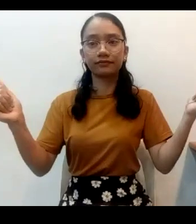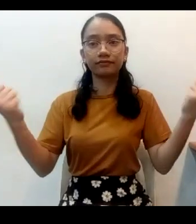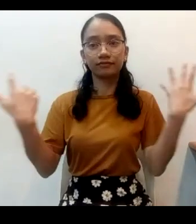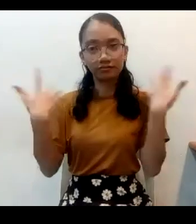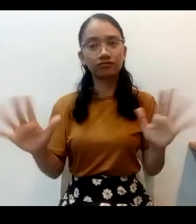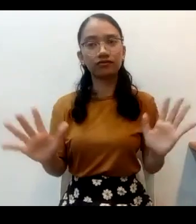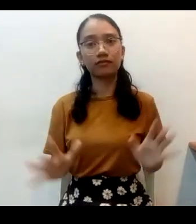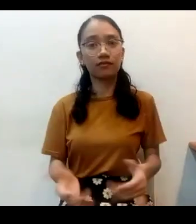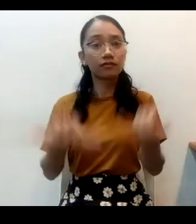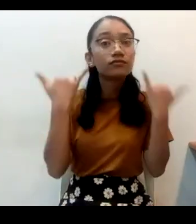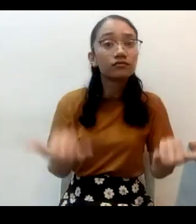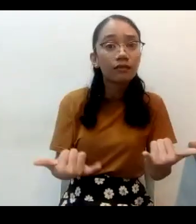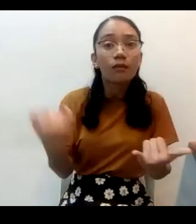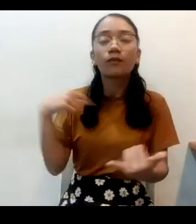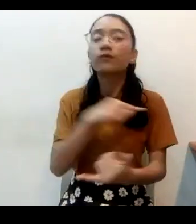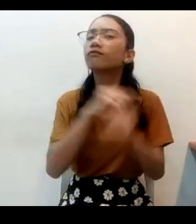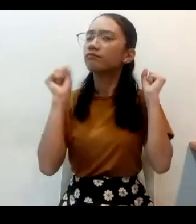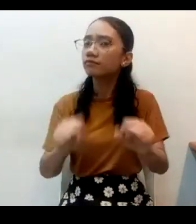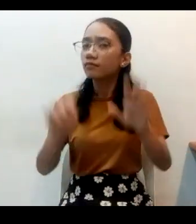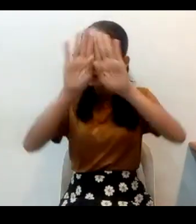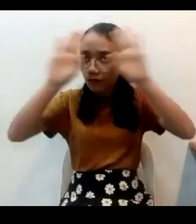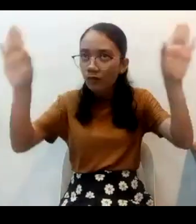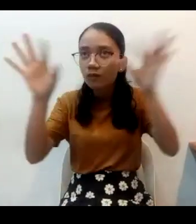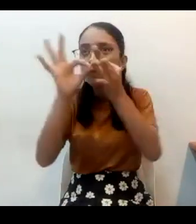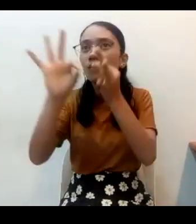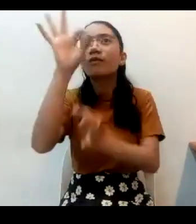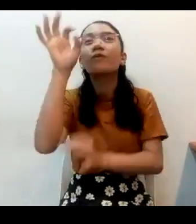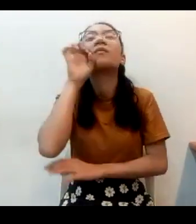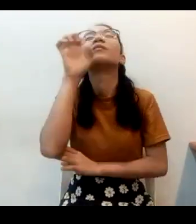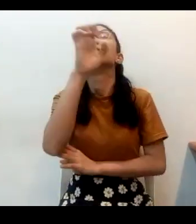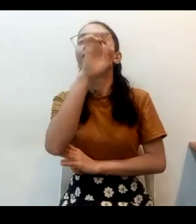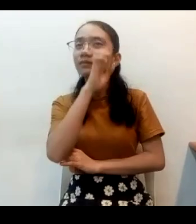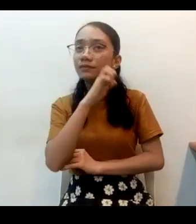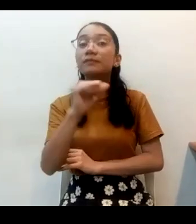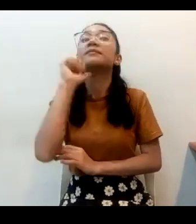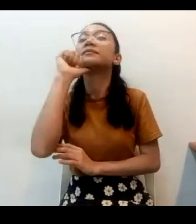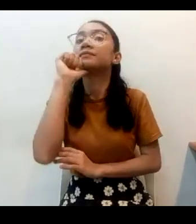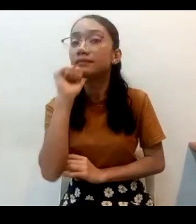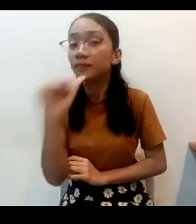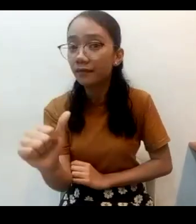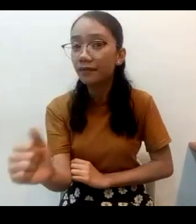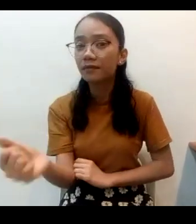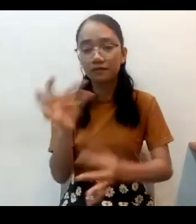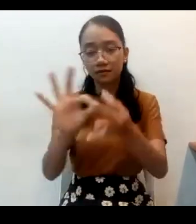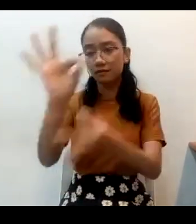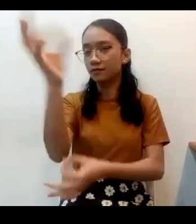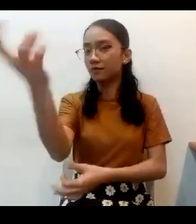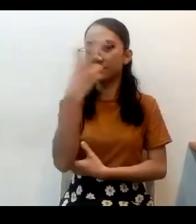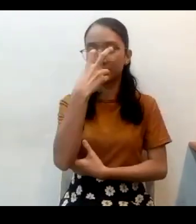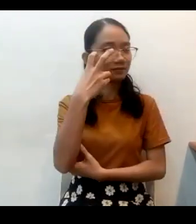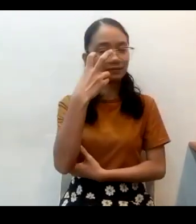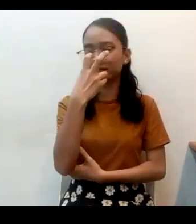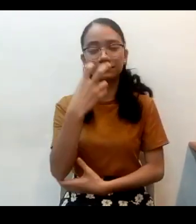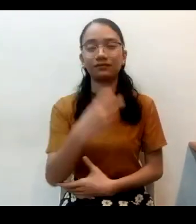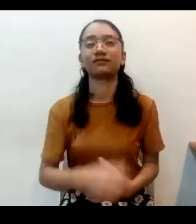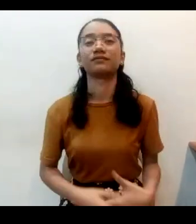nalinis. Now we can open our spiritual eyes and we are not spiritual blind anymore. Kaya ngayon, bukas na yung ating spiritual na mata at hindi na